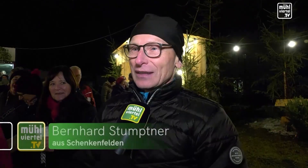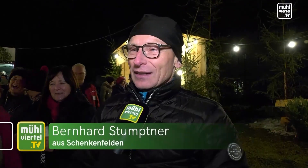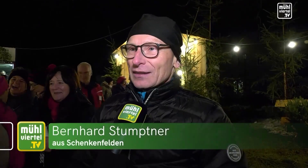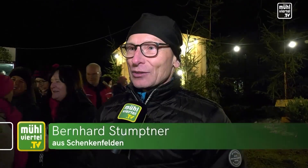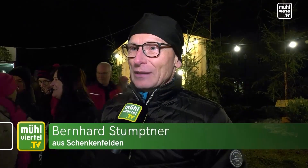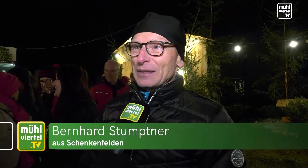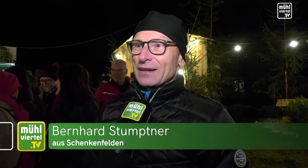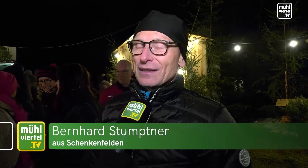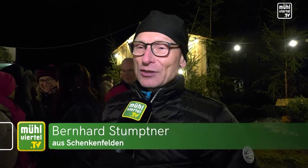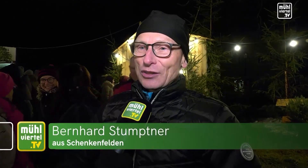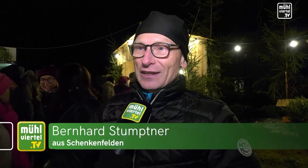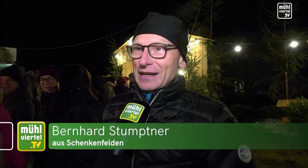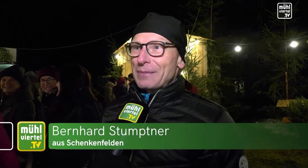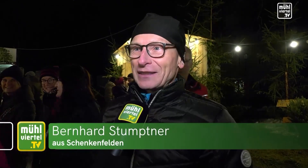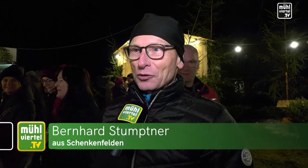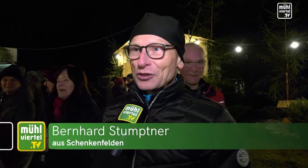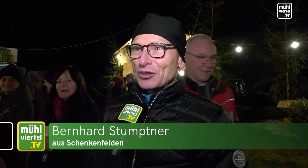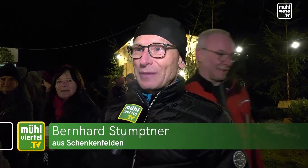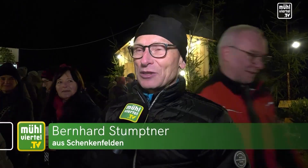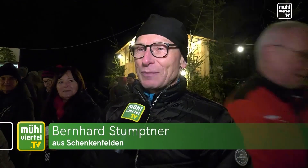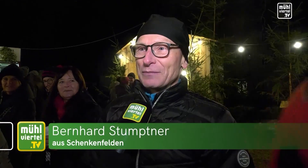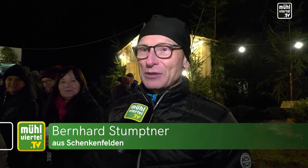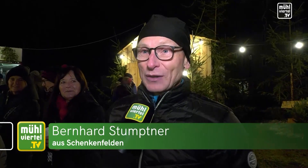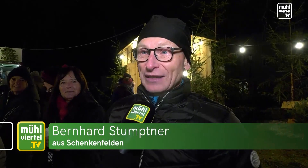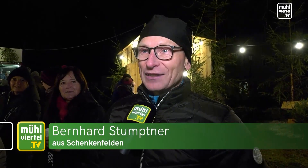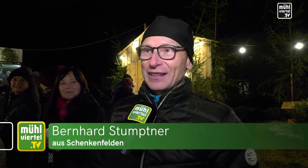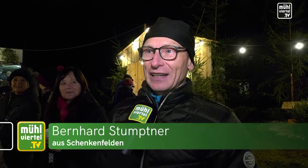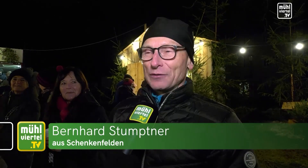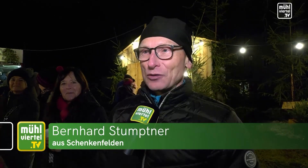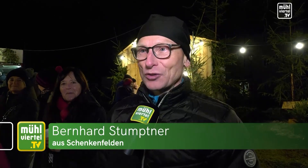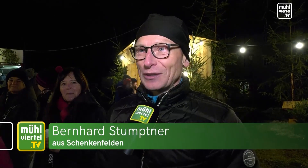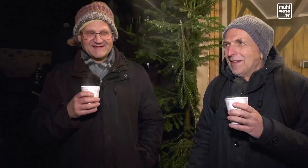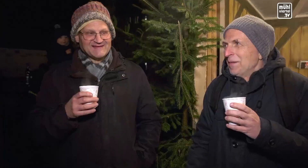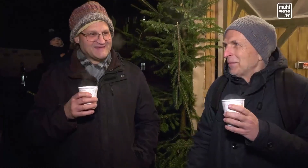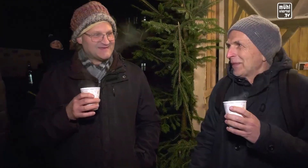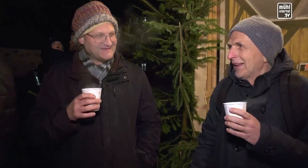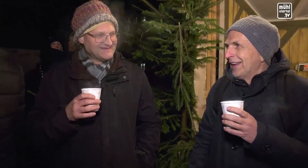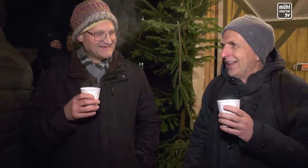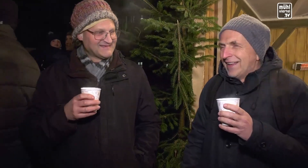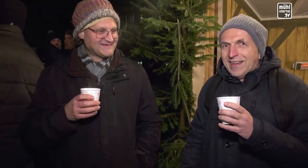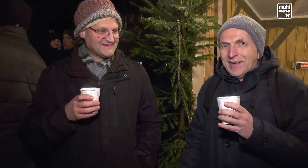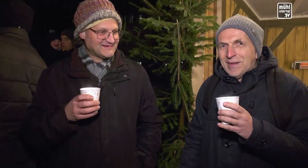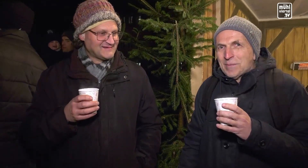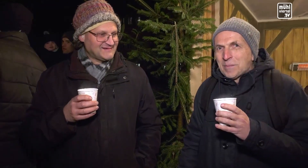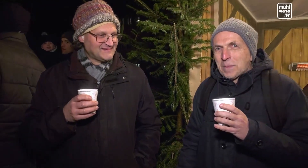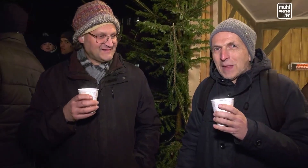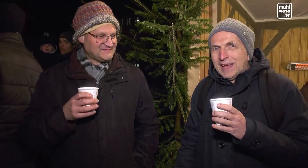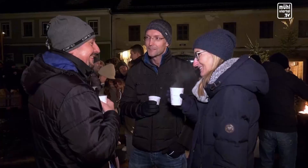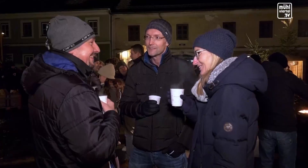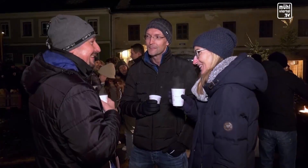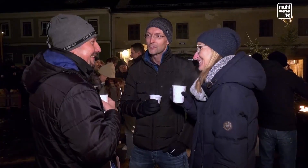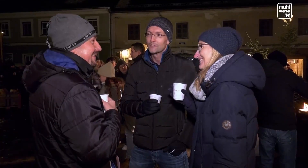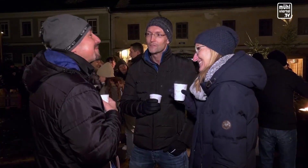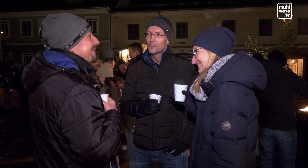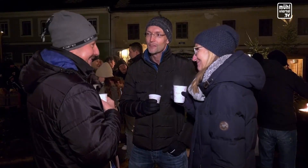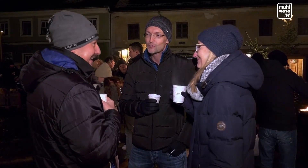und nachdem ich schon ein sehr patriotischer Mensch bin, besuche ich natürlich auch die Veranstaltungen im Ort und es ist auch wirklich eine